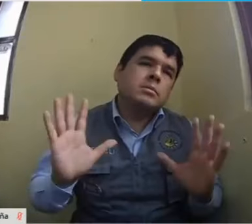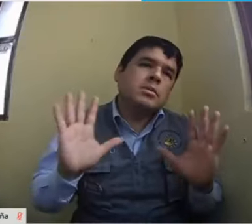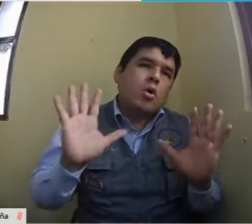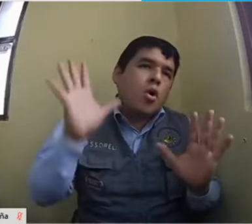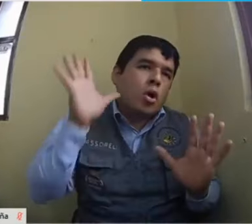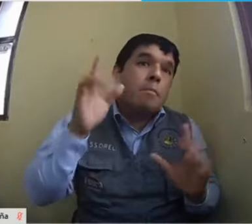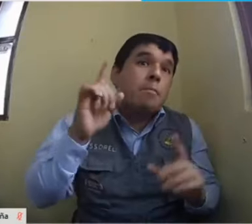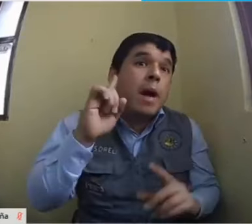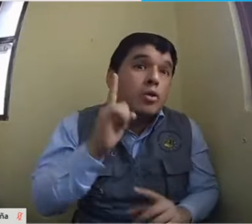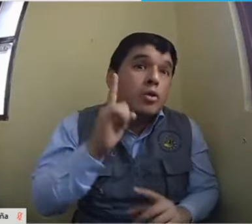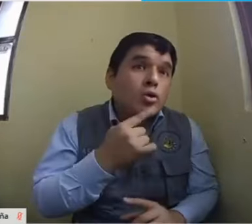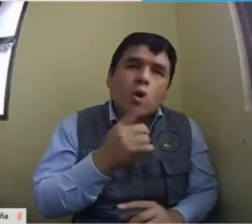de frente.